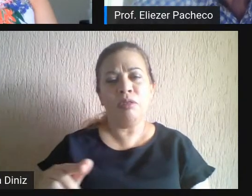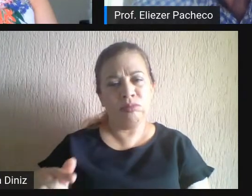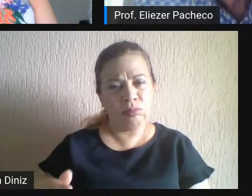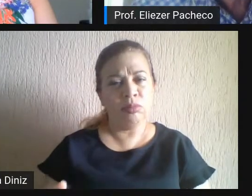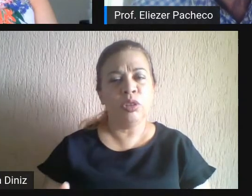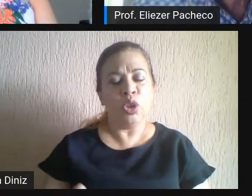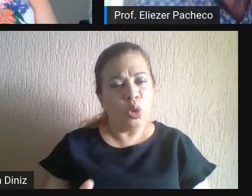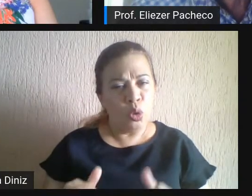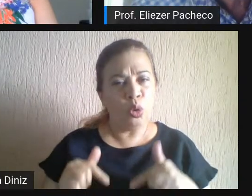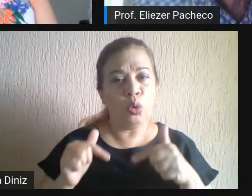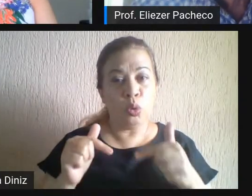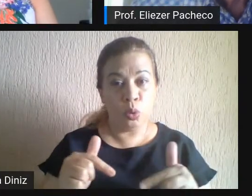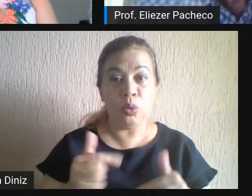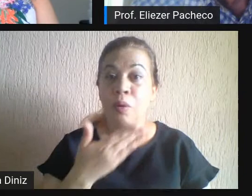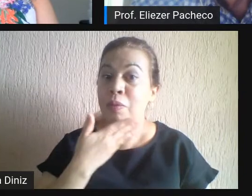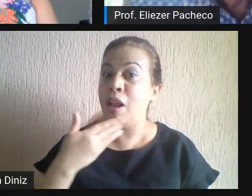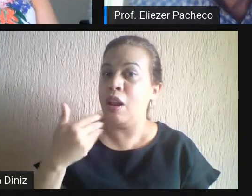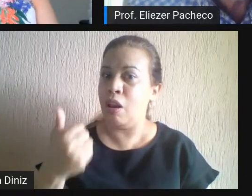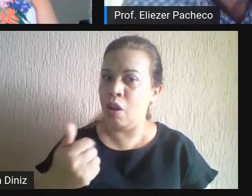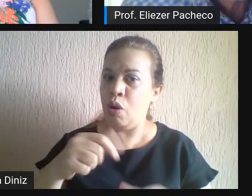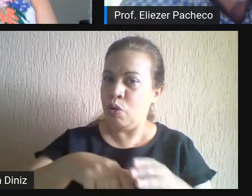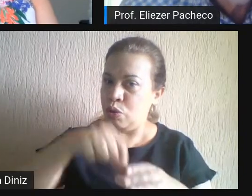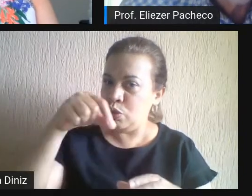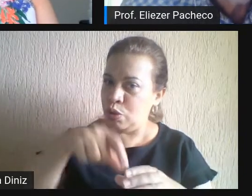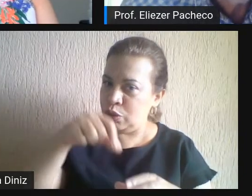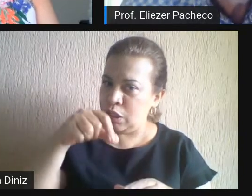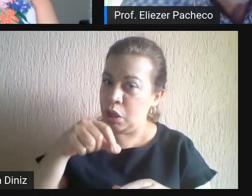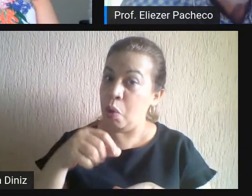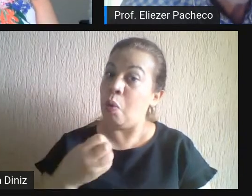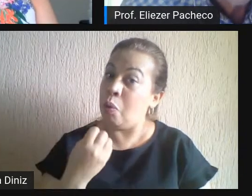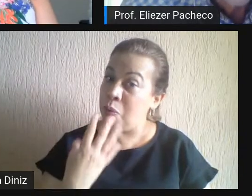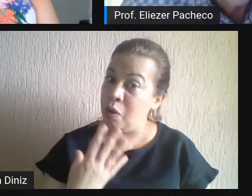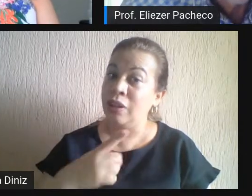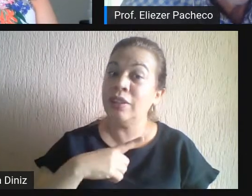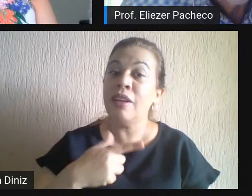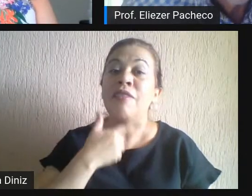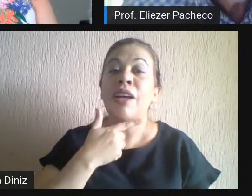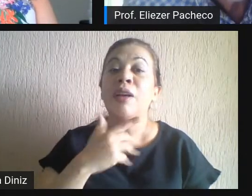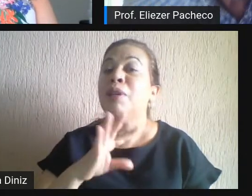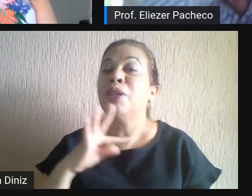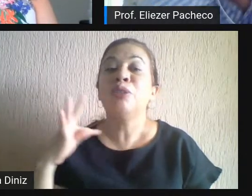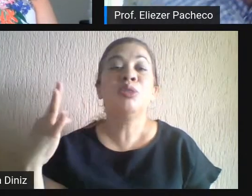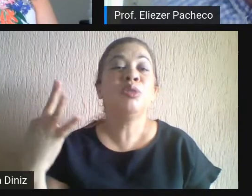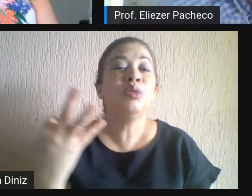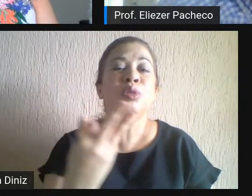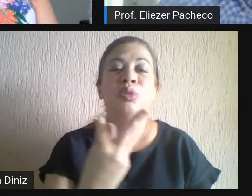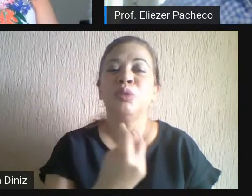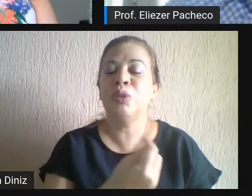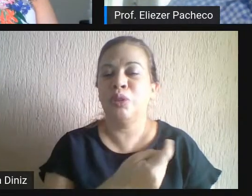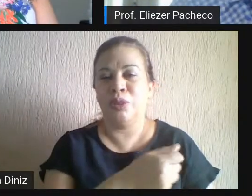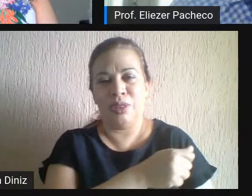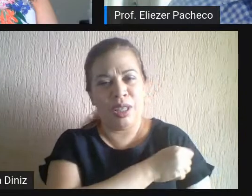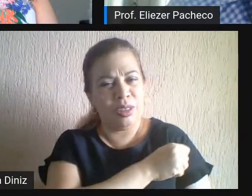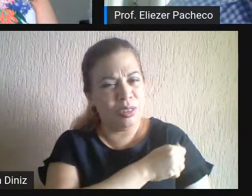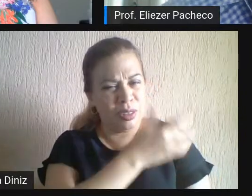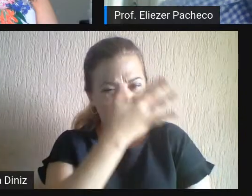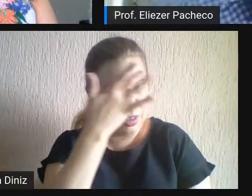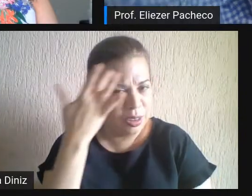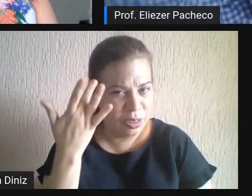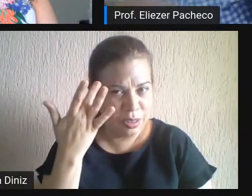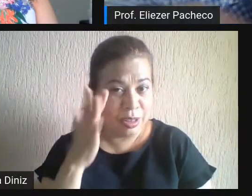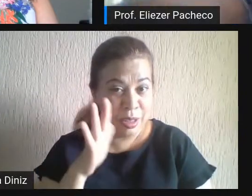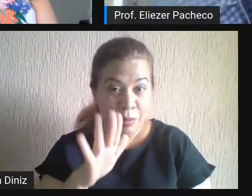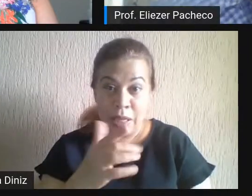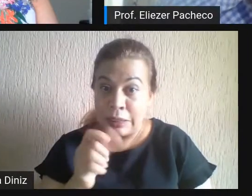o sorteio, né? O ideal é que tenha vaga para todos. Uhum. Agora, onde não tiver vaga para todos, se tem